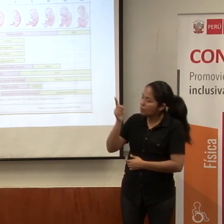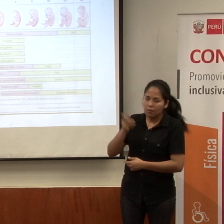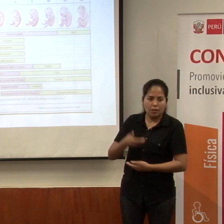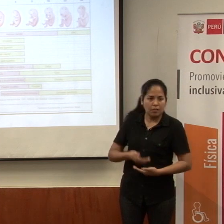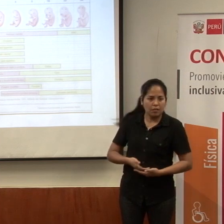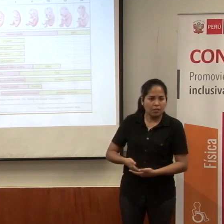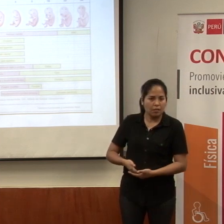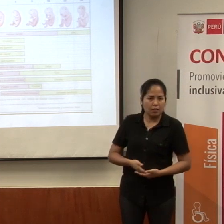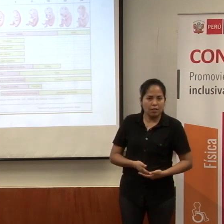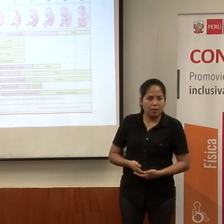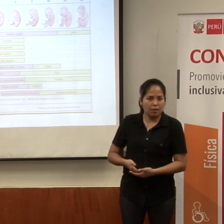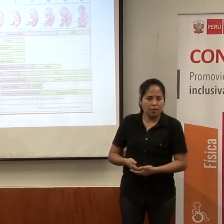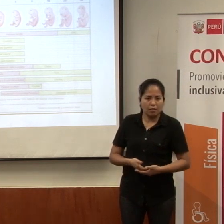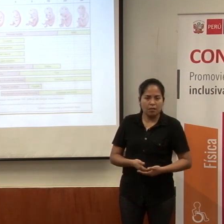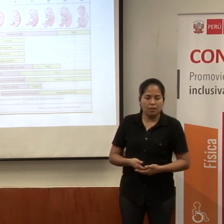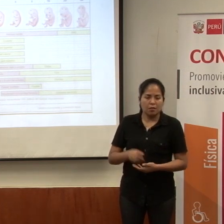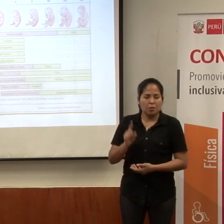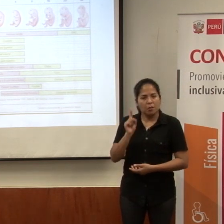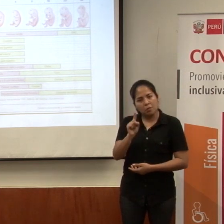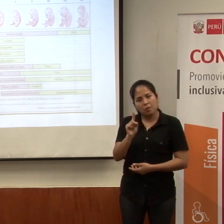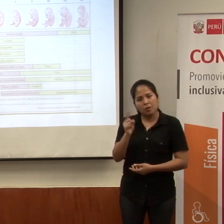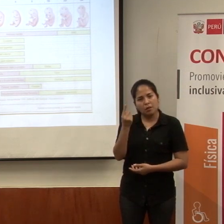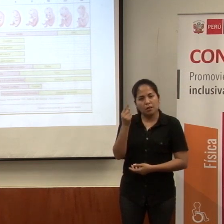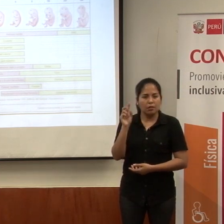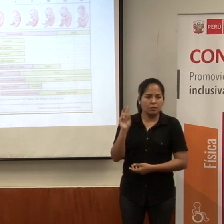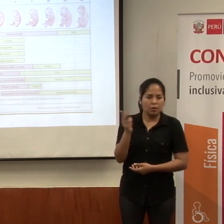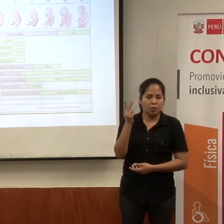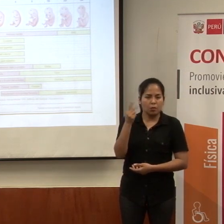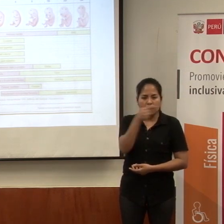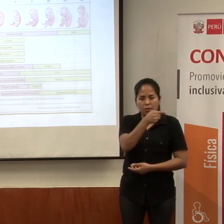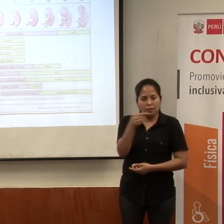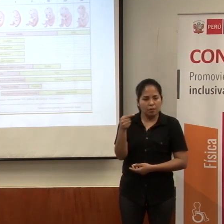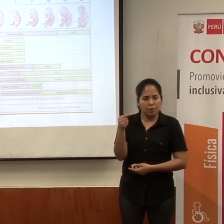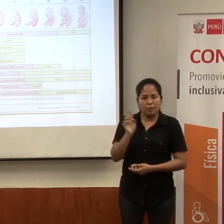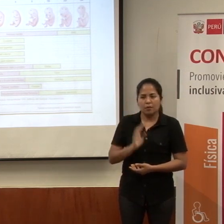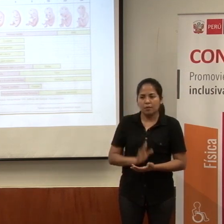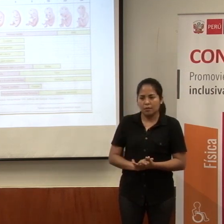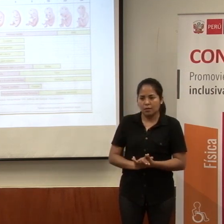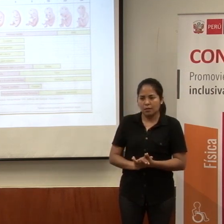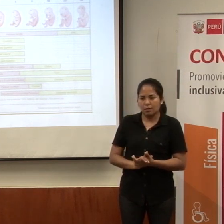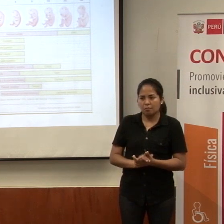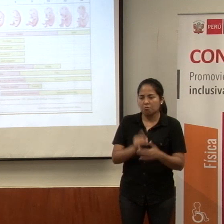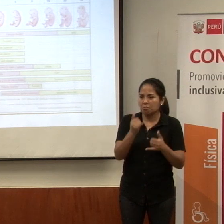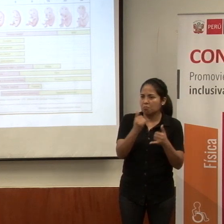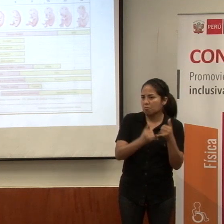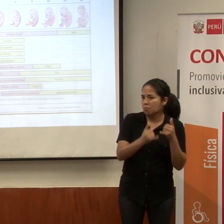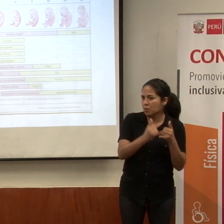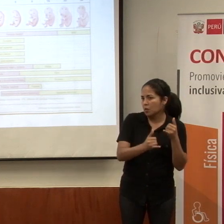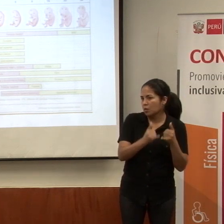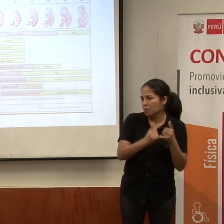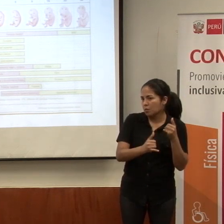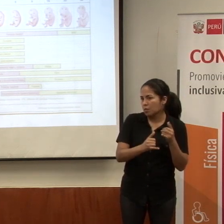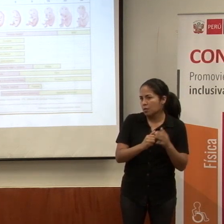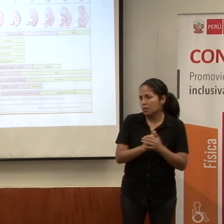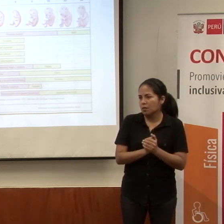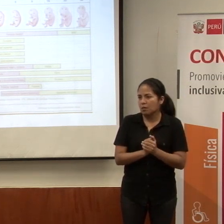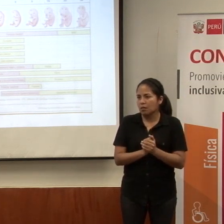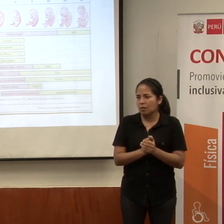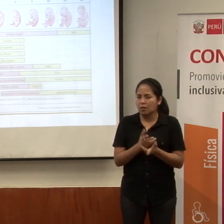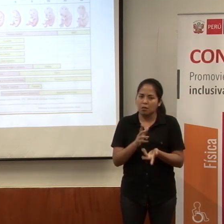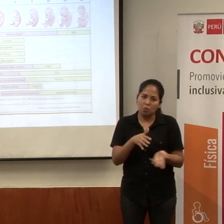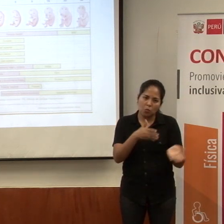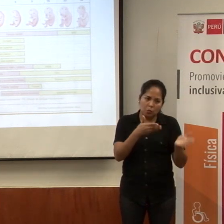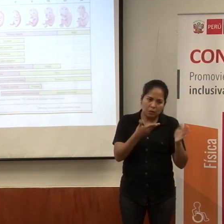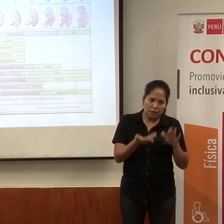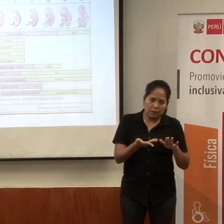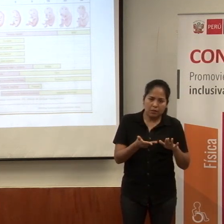gestacional, va desde la primera y la segunda semana, en la cual cualquiera de estos trastornos generalmente termina en no implantación y muerte